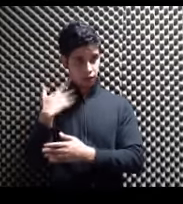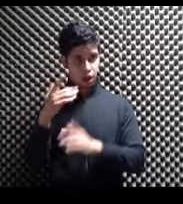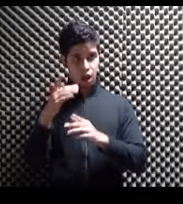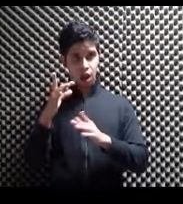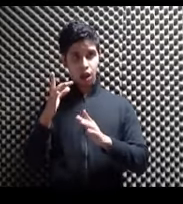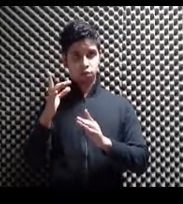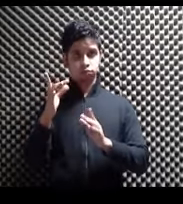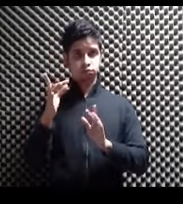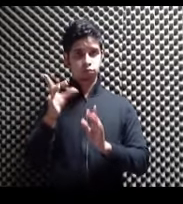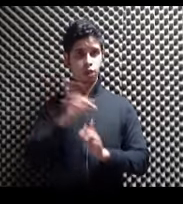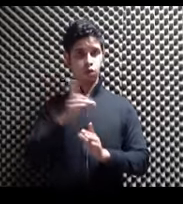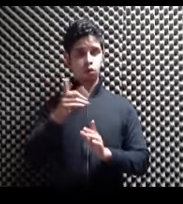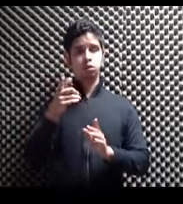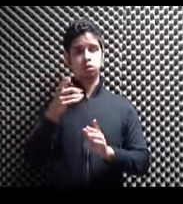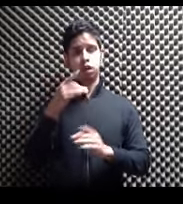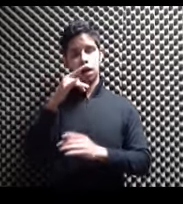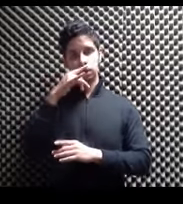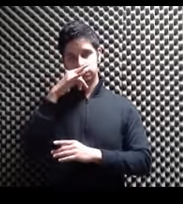Benji. Moisés de